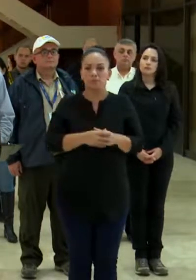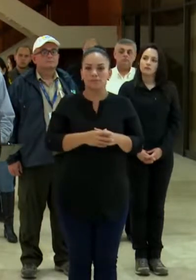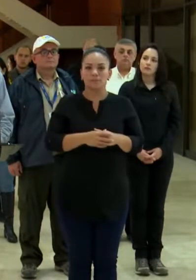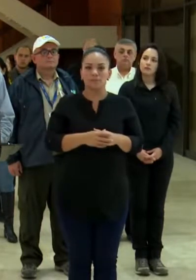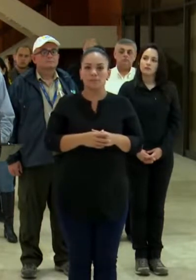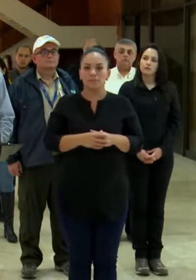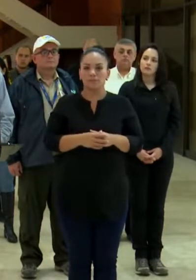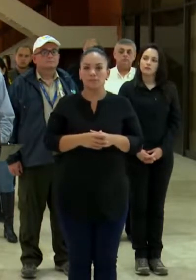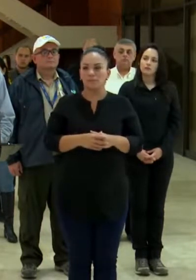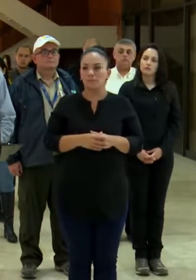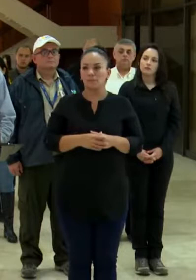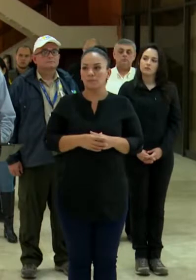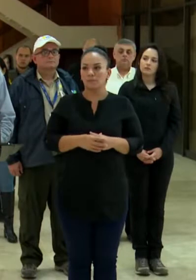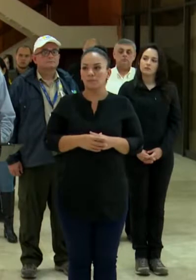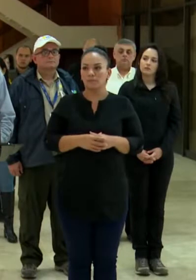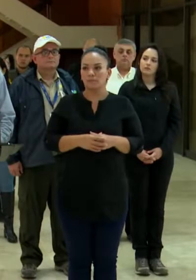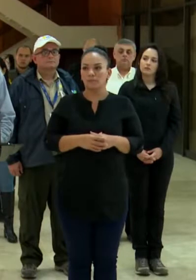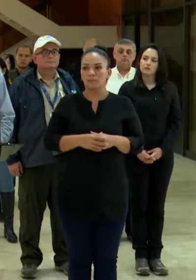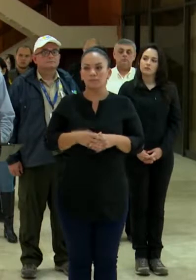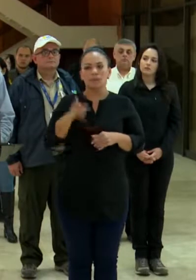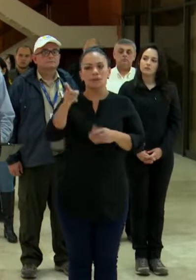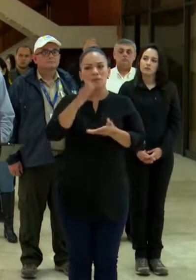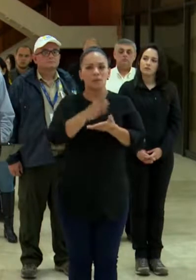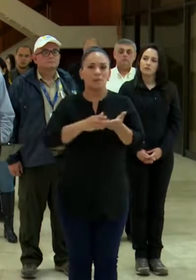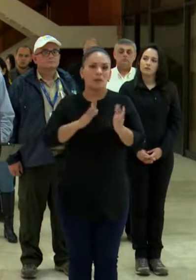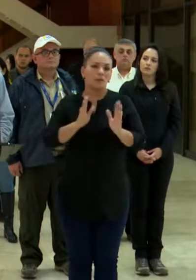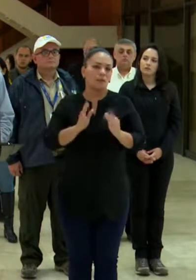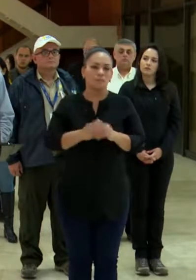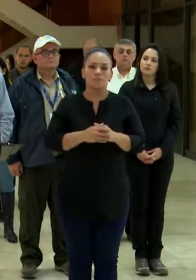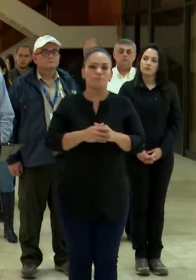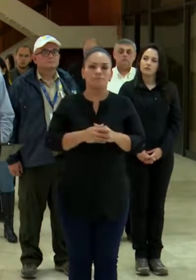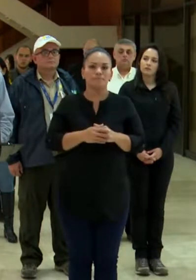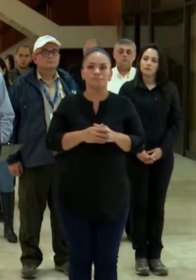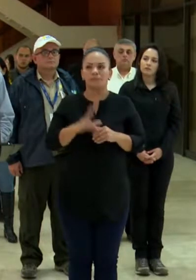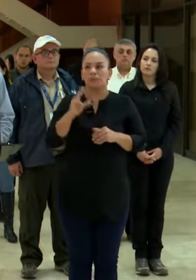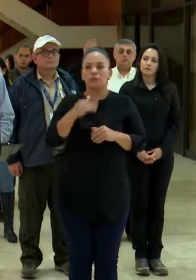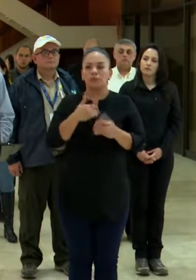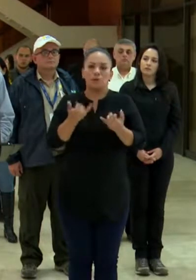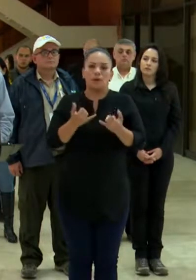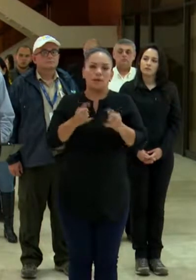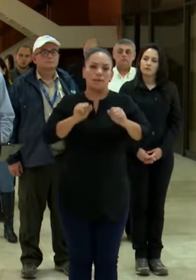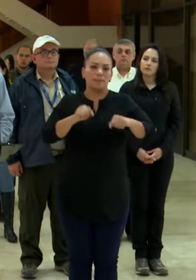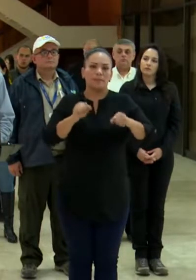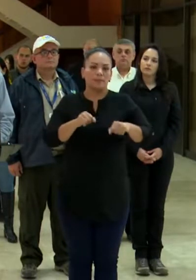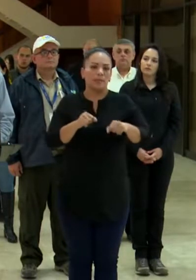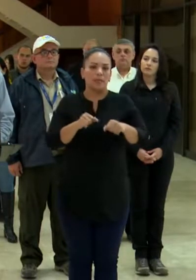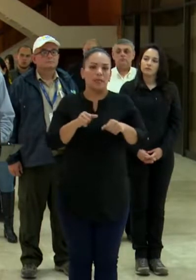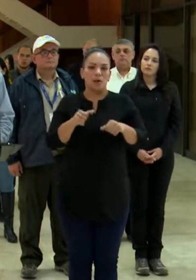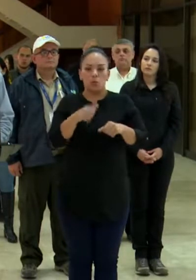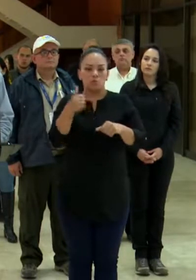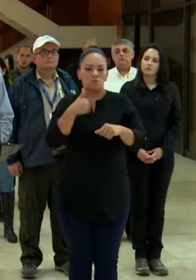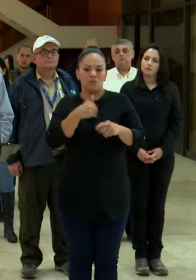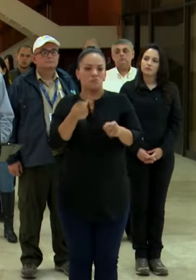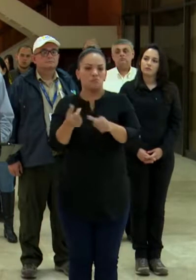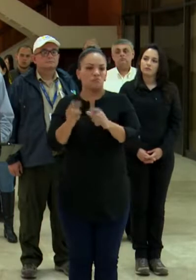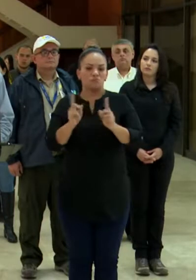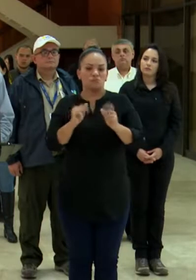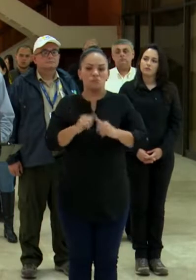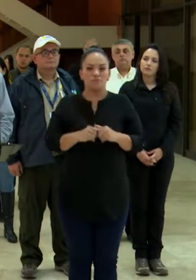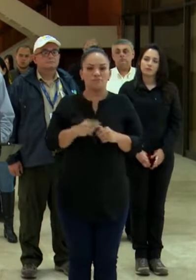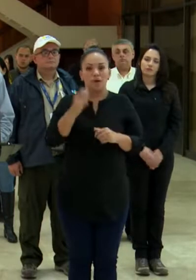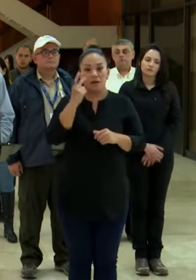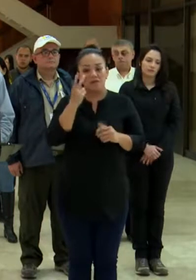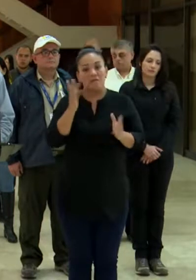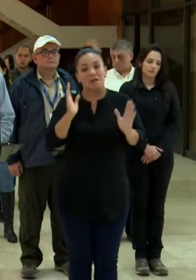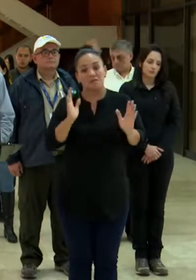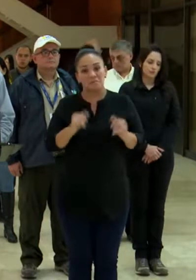No, esa parte habría que, yo no tengo la capacidad de destituirlos y habría que